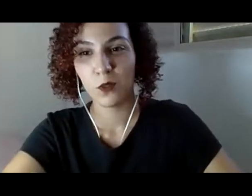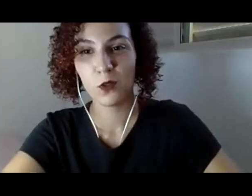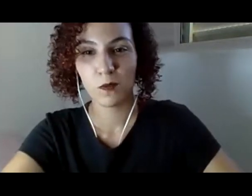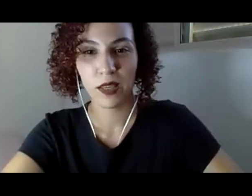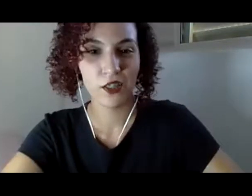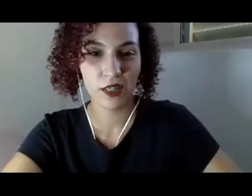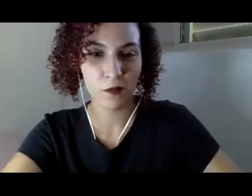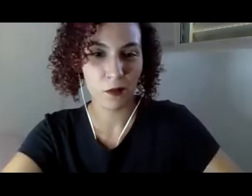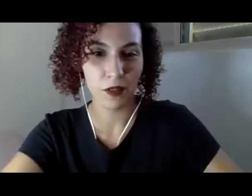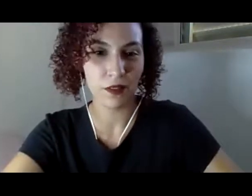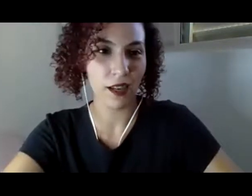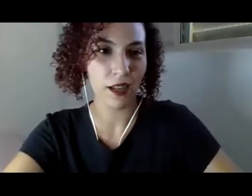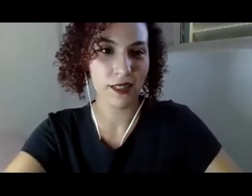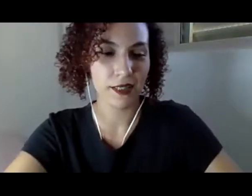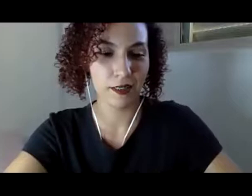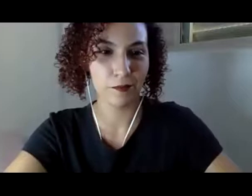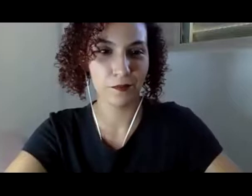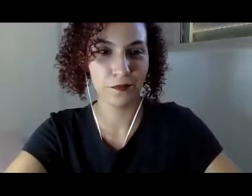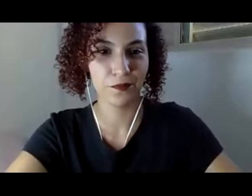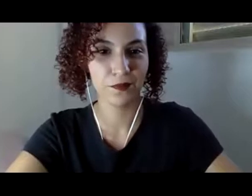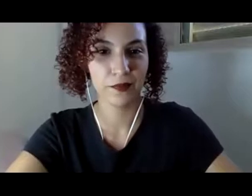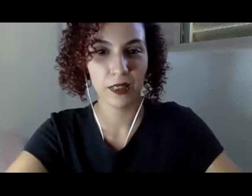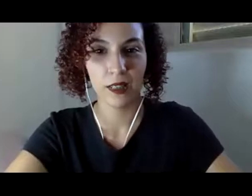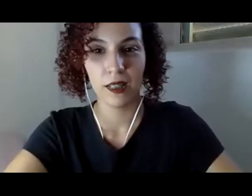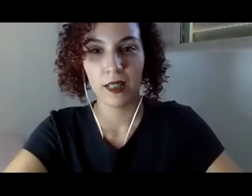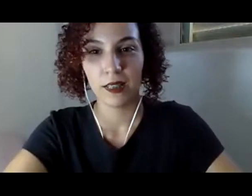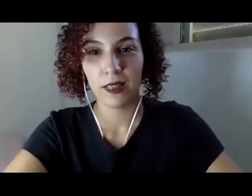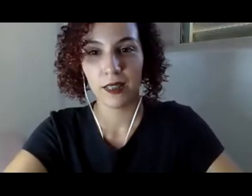Eu sou suspeitíssima para falar desse...